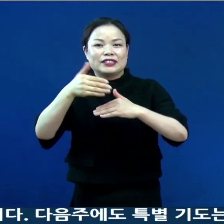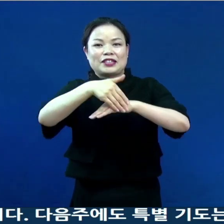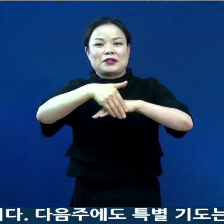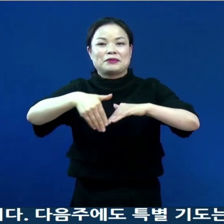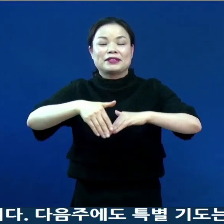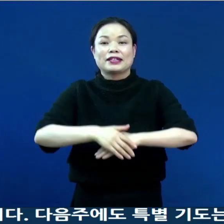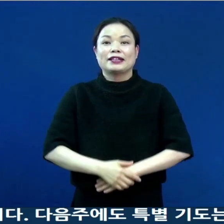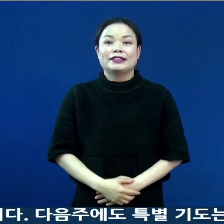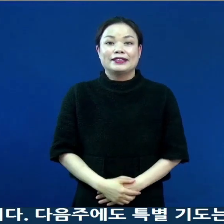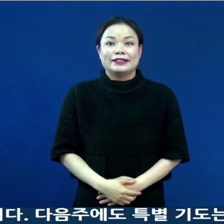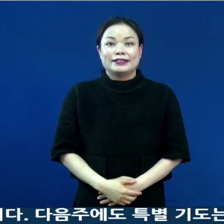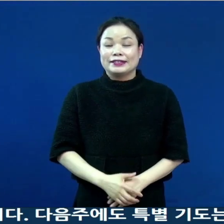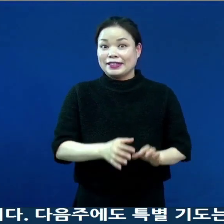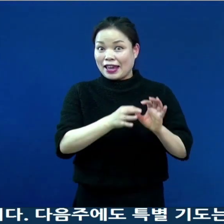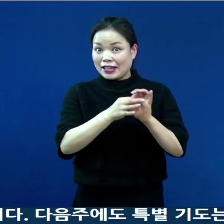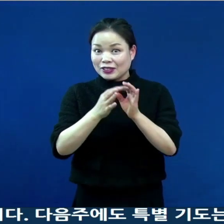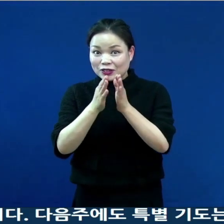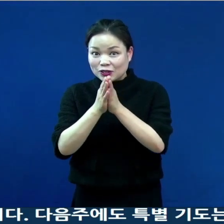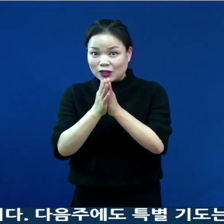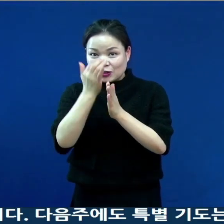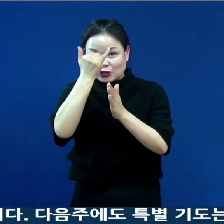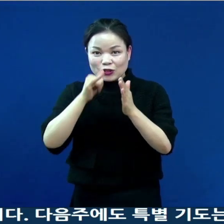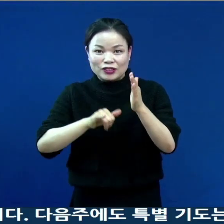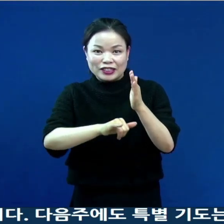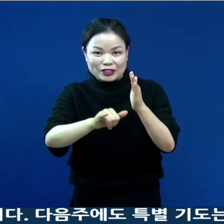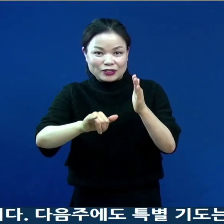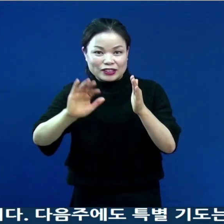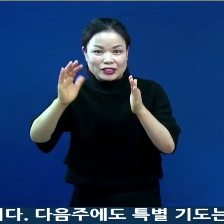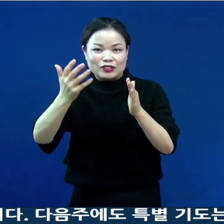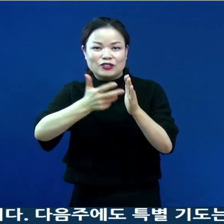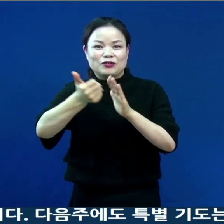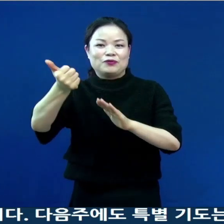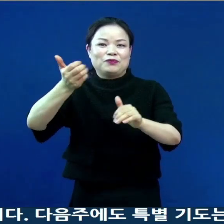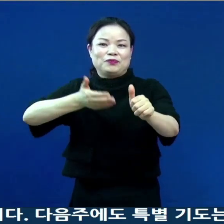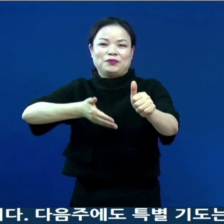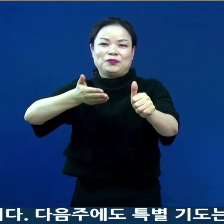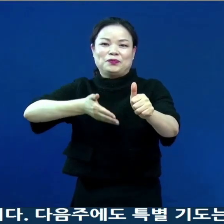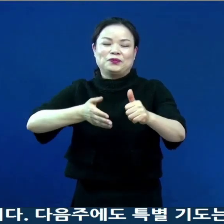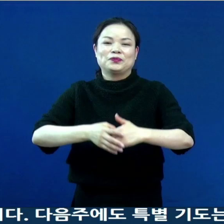있습니다. 역시 계속해서 기도하는 충현교회 되기를 주 안에서 소망합니다.